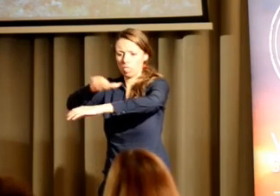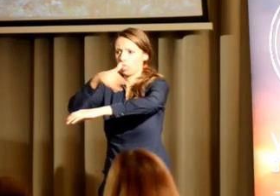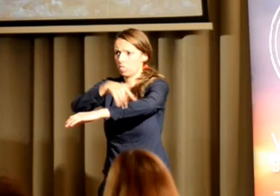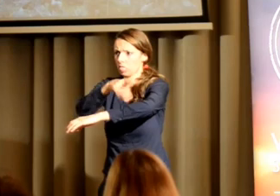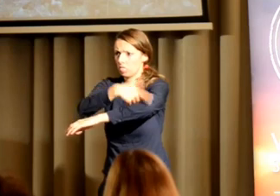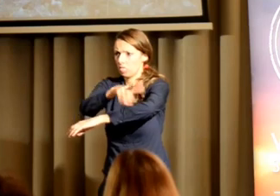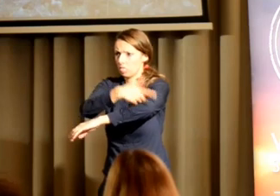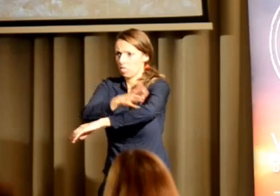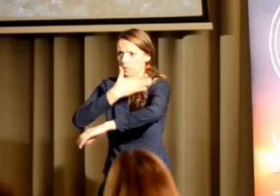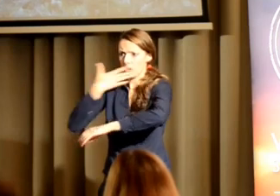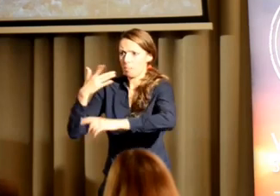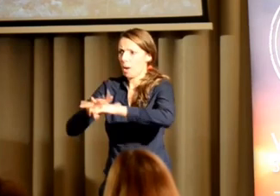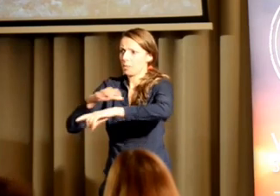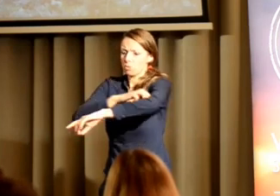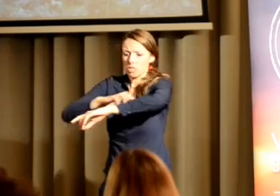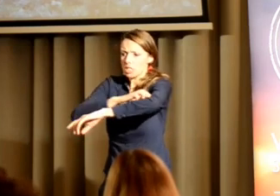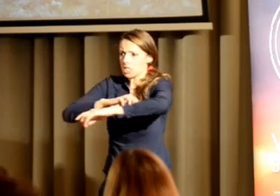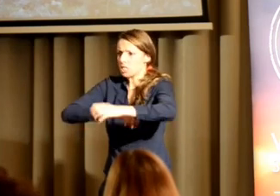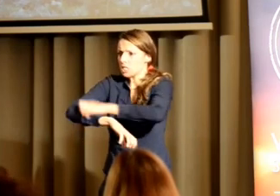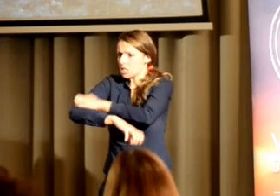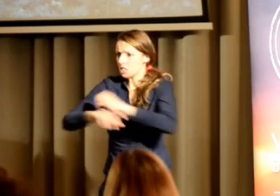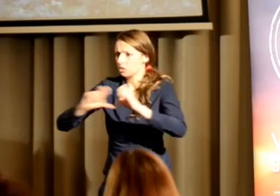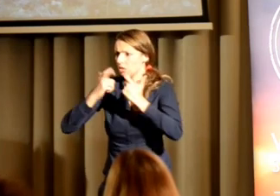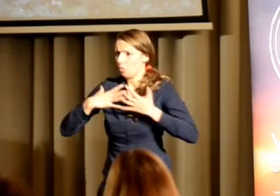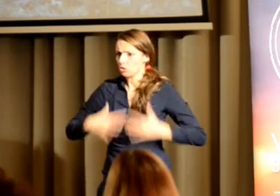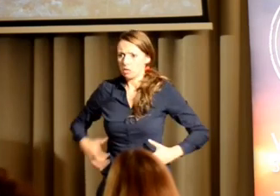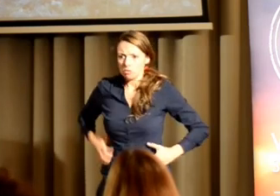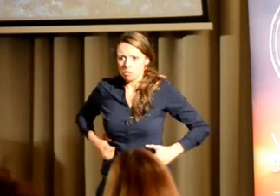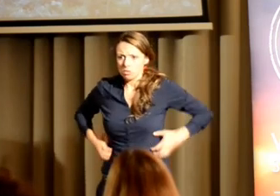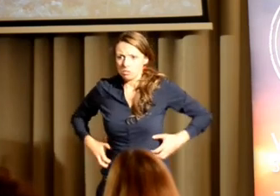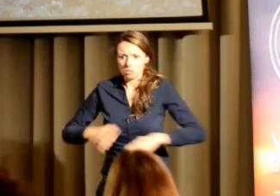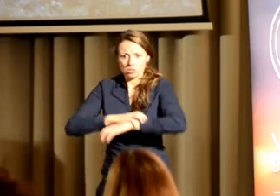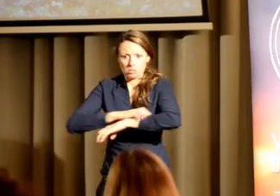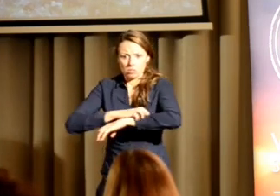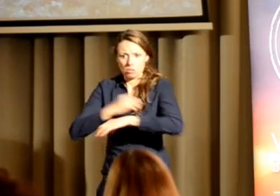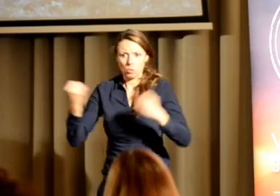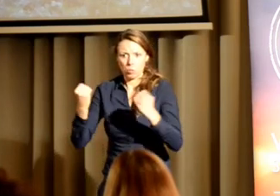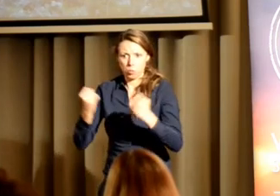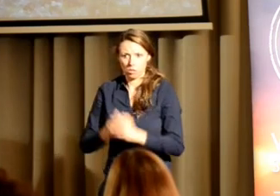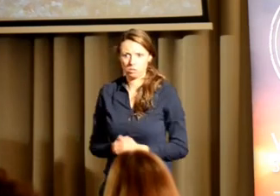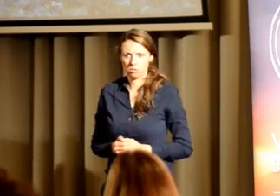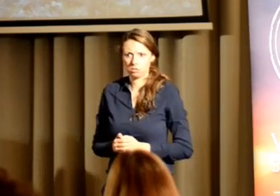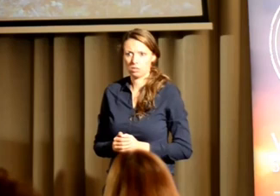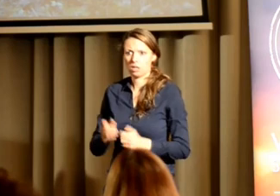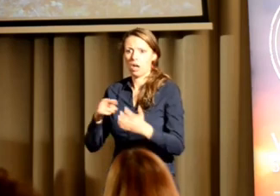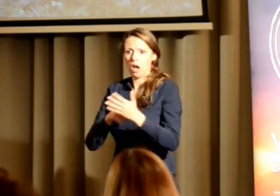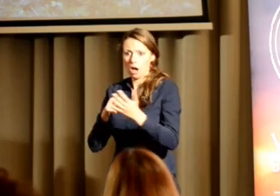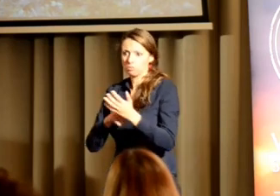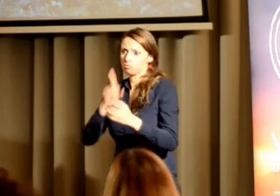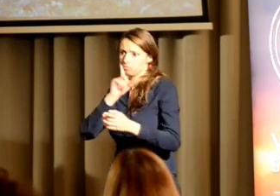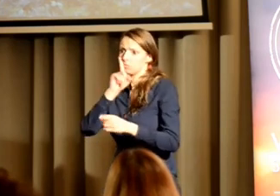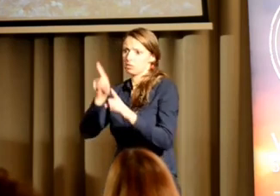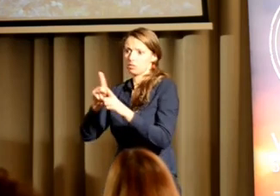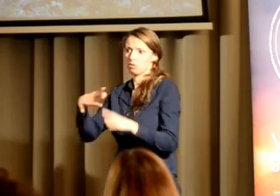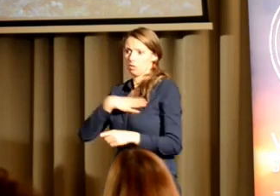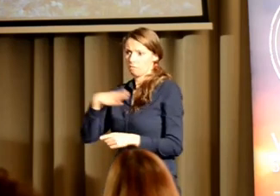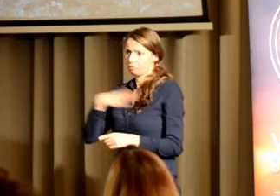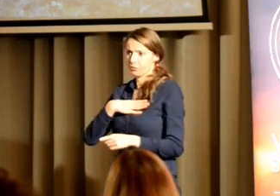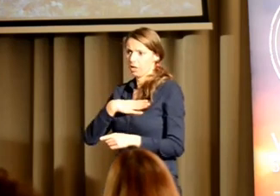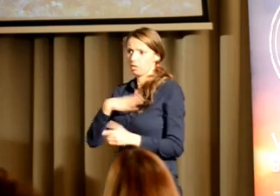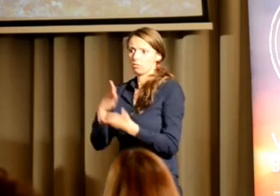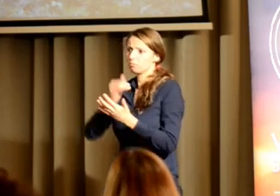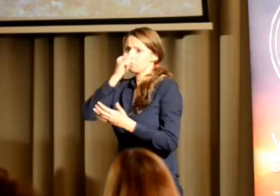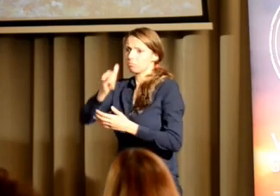ogromne swędzenie całego ciała. No i praktycznie takiego wilka blokuje totalnie, on nie jest w stanie